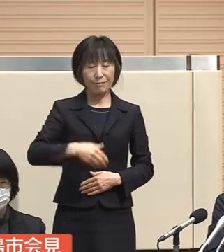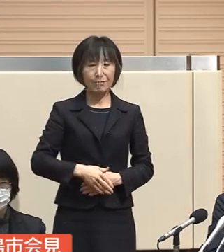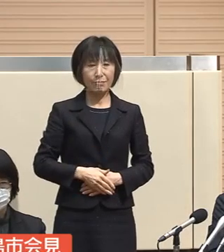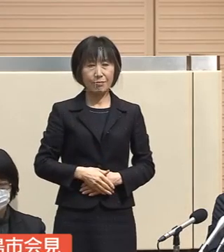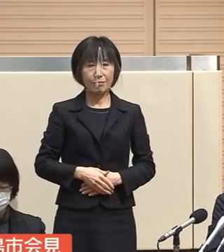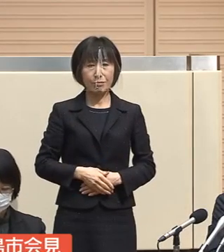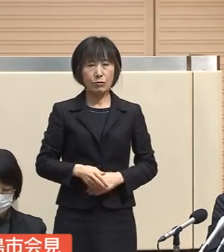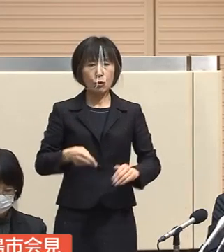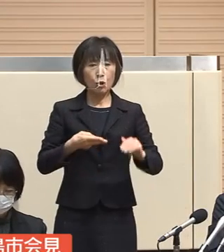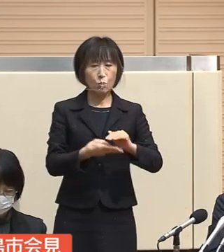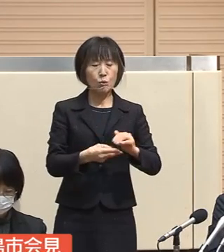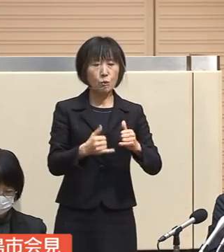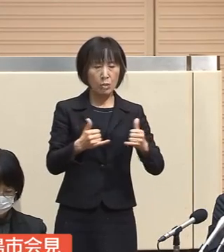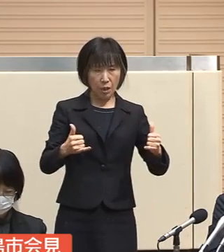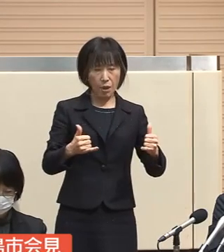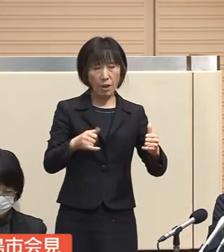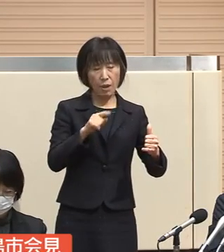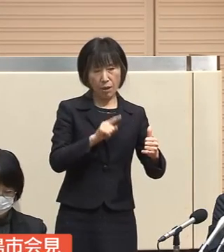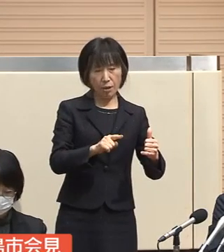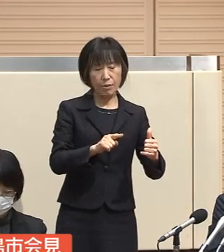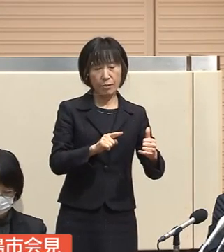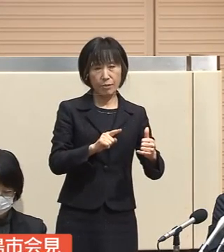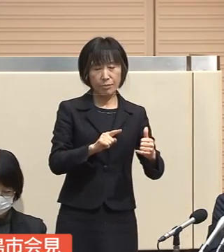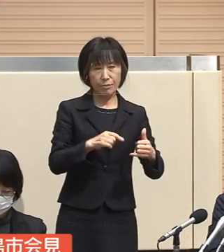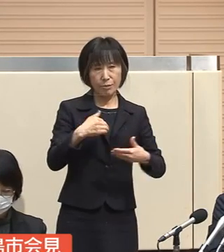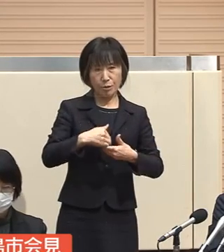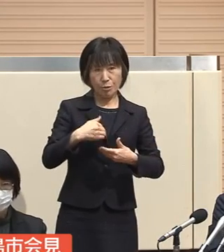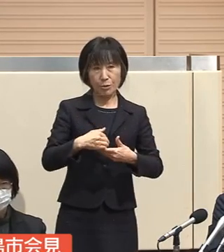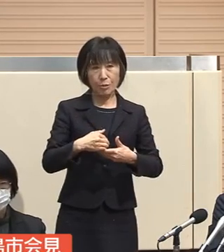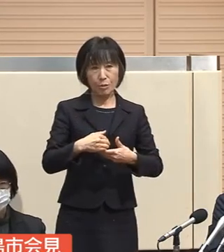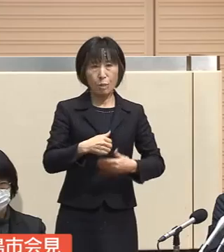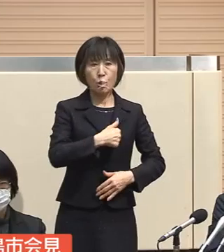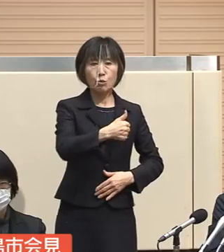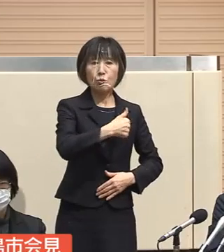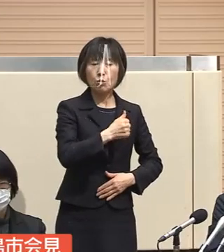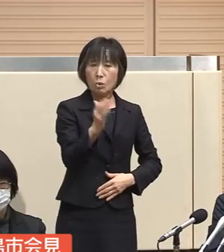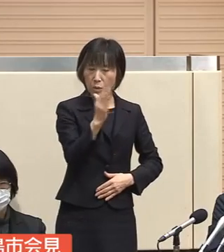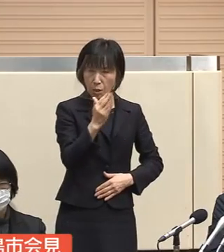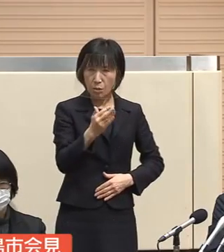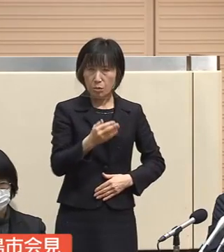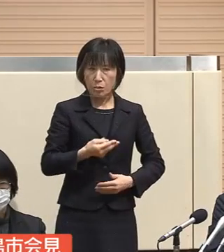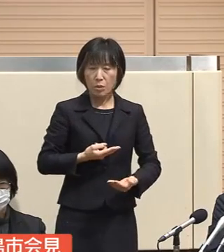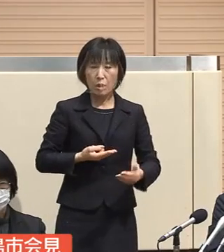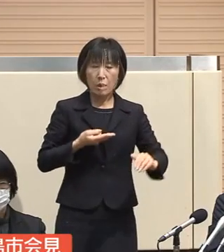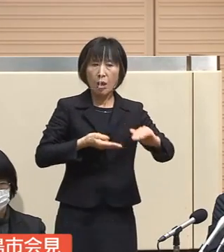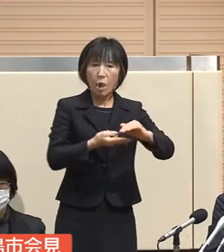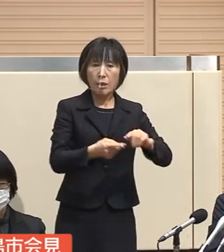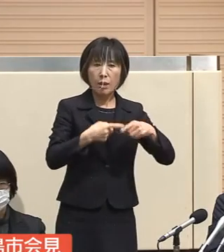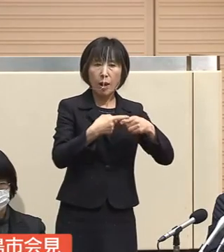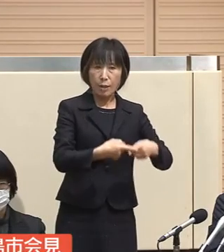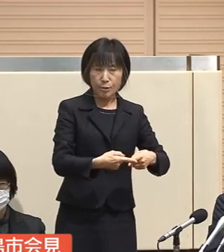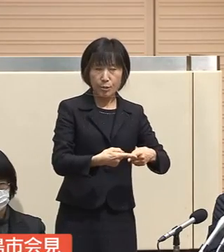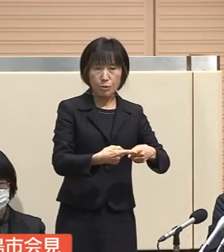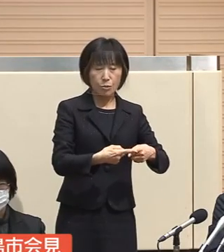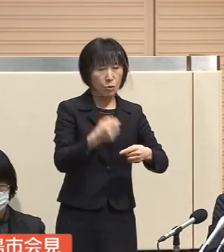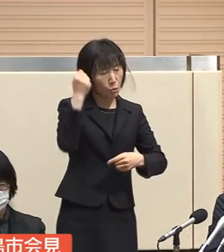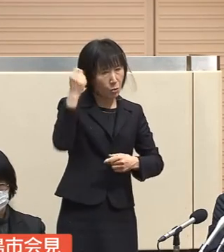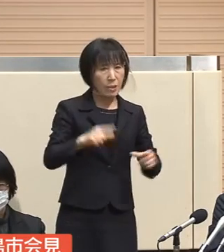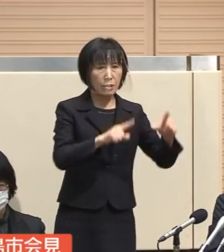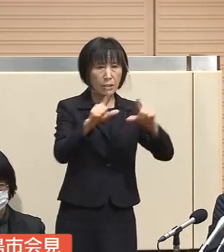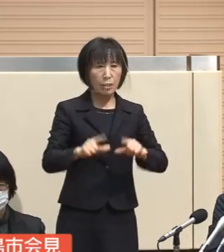者というふうになっているんですけれども、いわゆる通所者ではなくてこの施設でずっと寝泊まりされている方たち